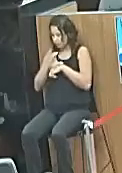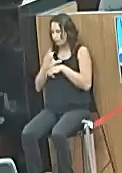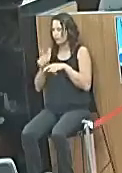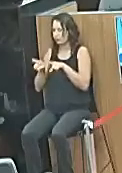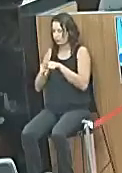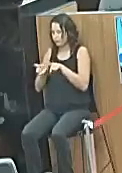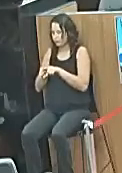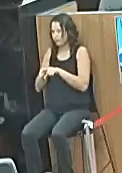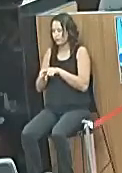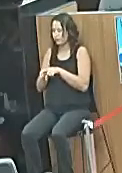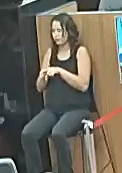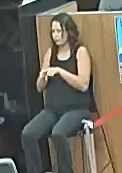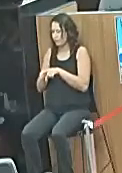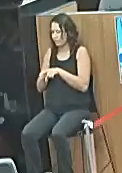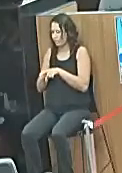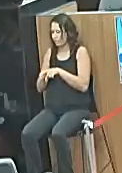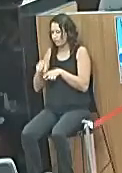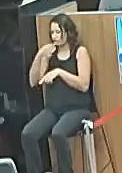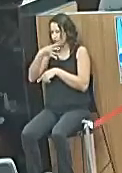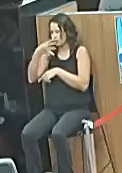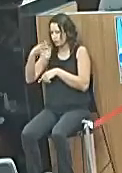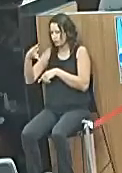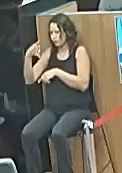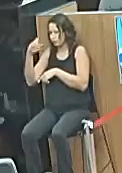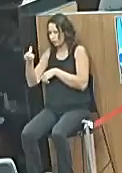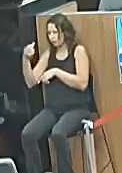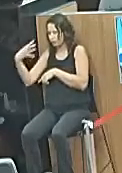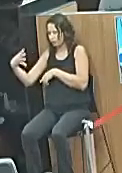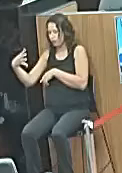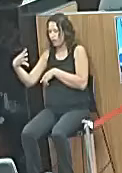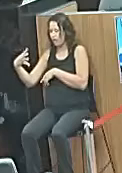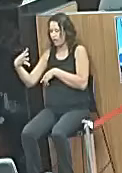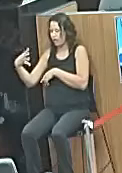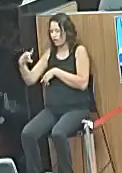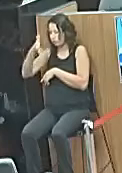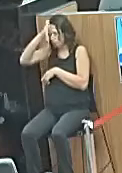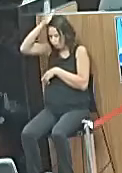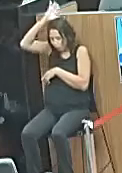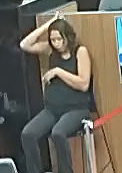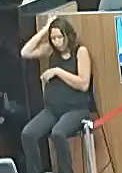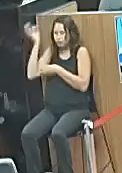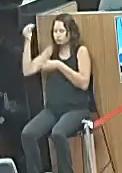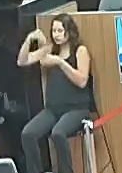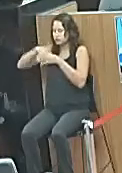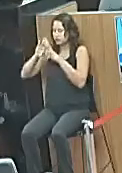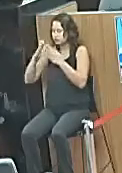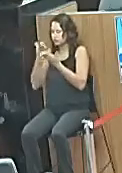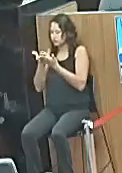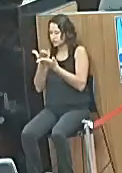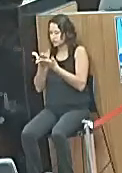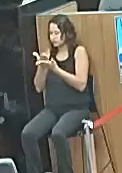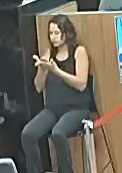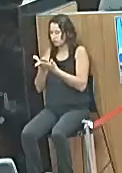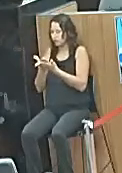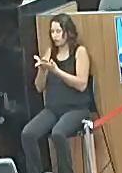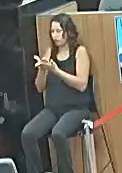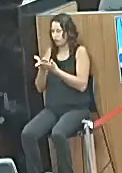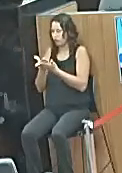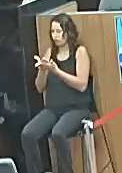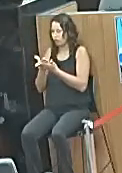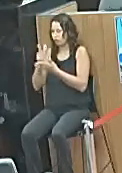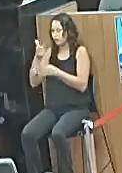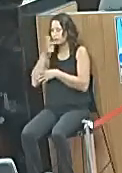aportar recursos na ação 44 64 bombeiros nas escolas do programa 155 com vista a adquirir